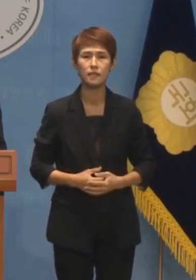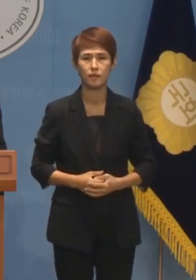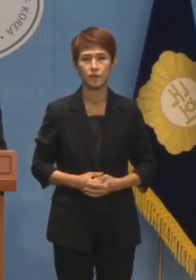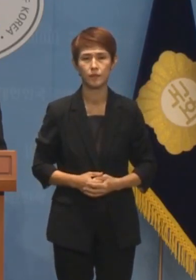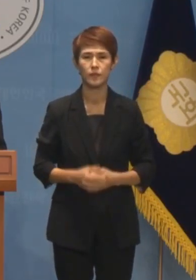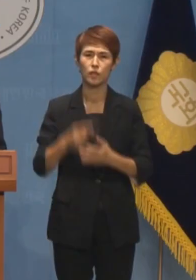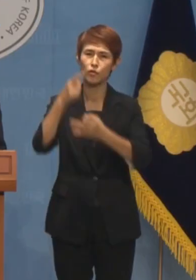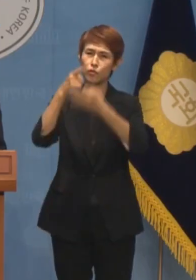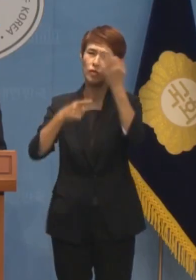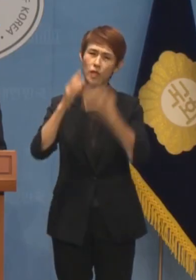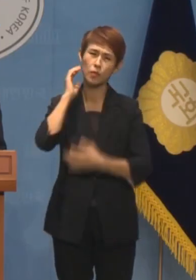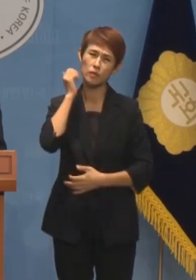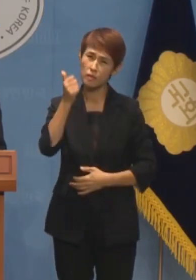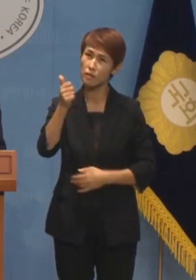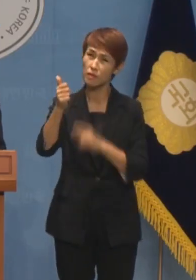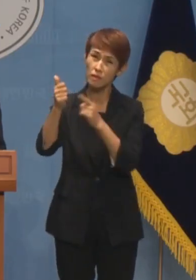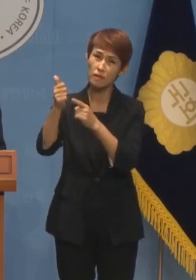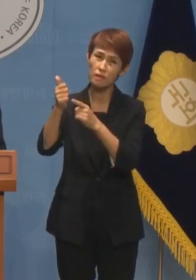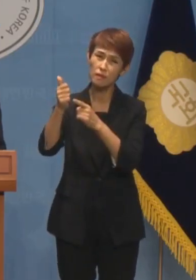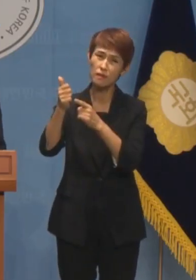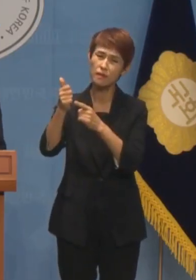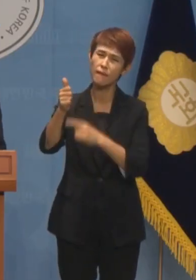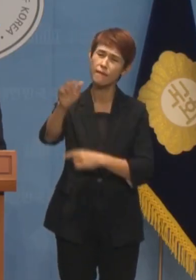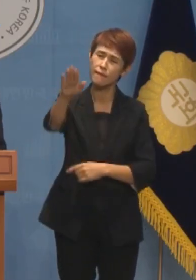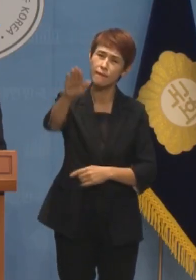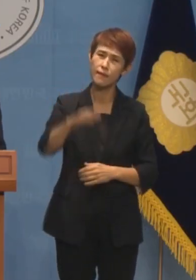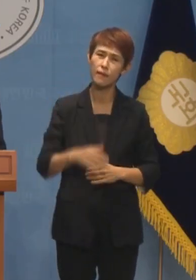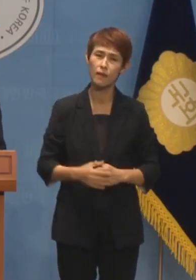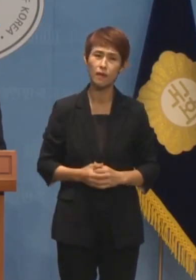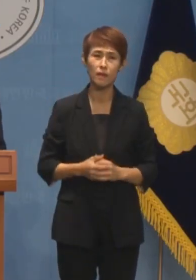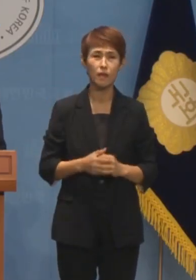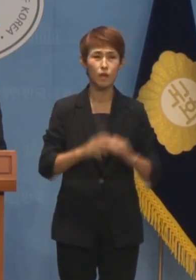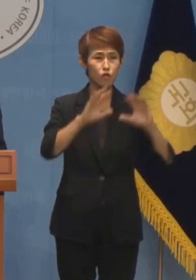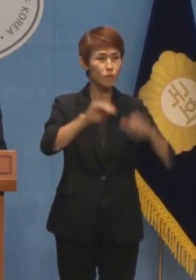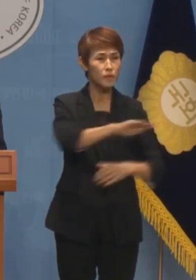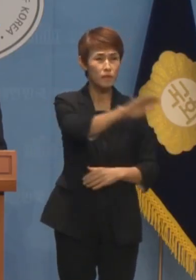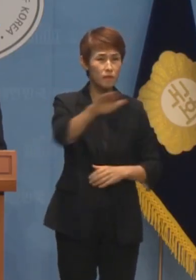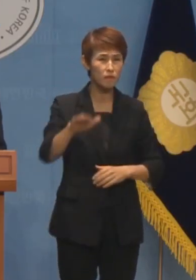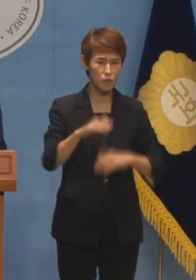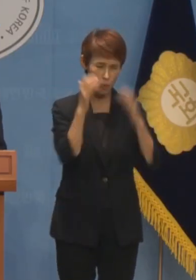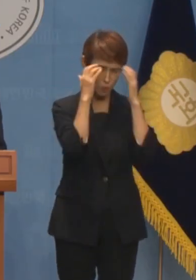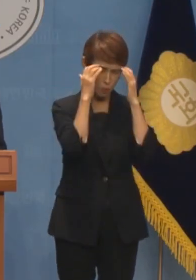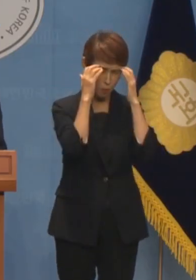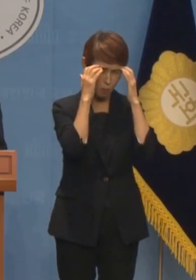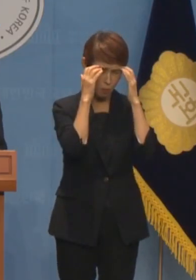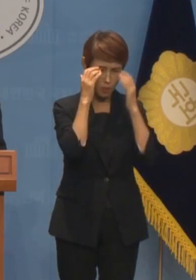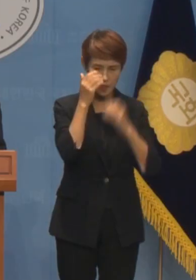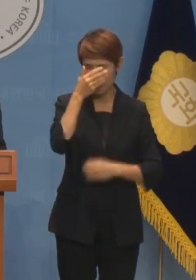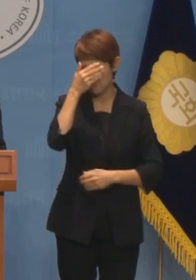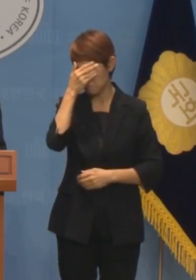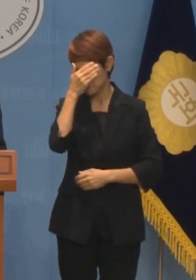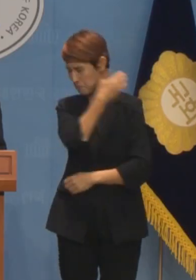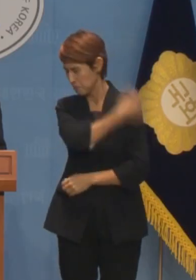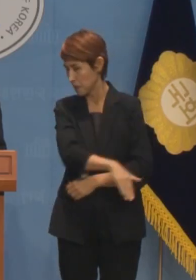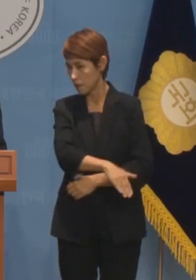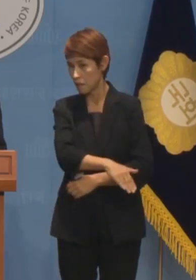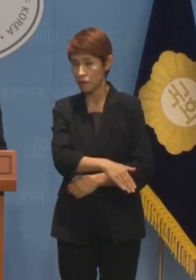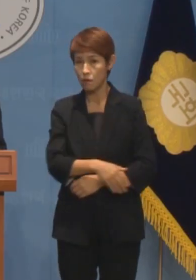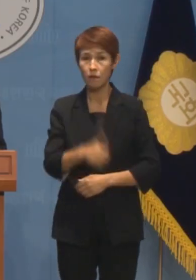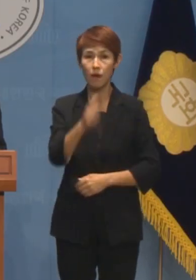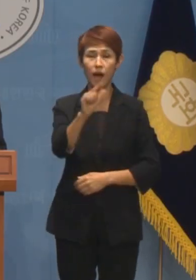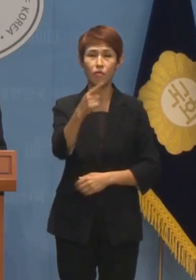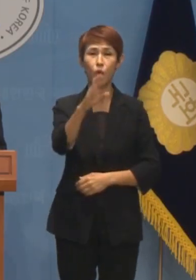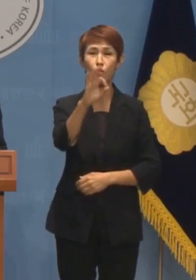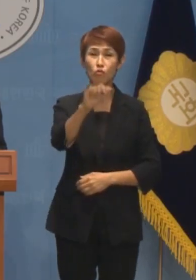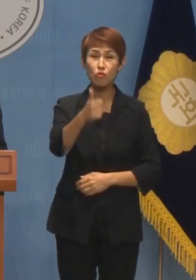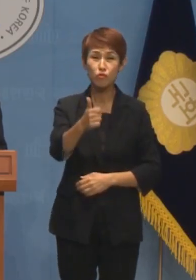윤석열 대통령은 언제까지 우리 국민의 고통을 외면한 채 한동훈 대표와